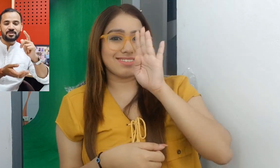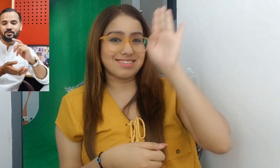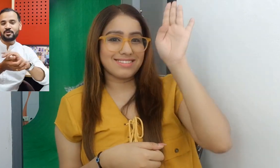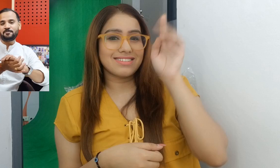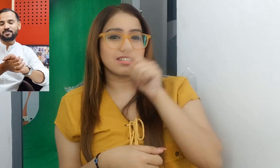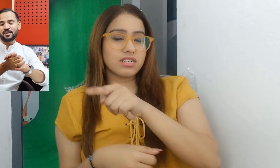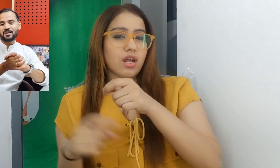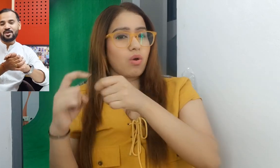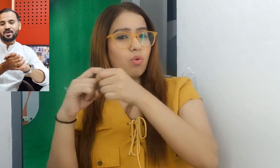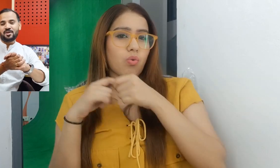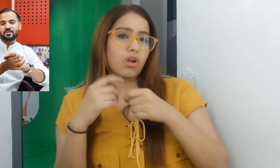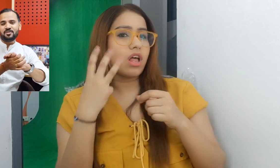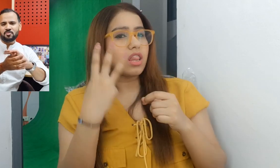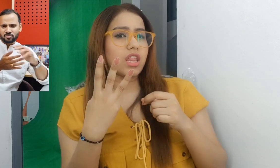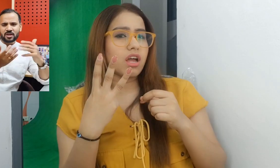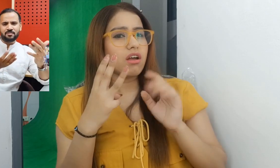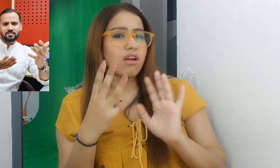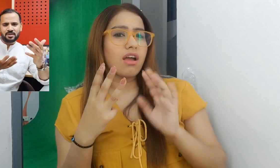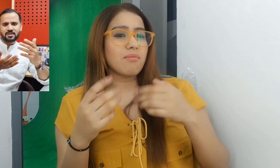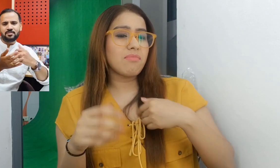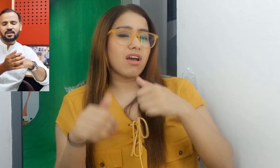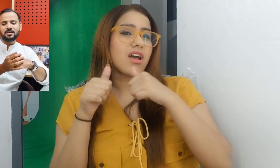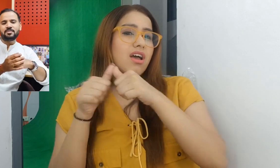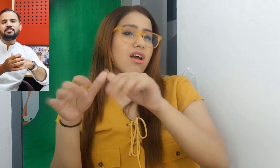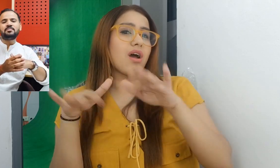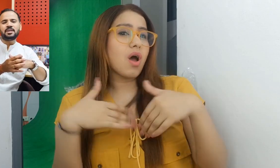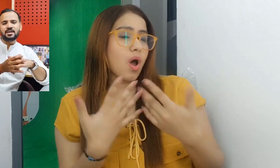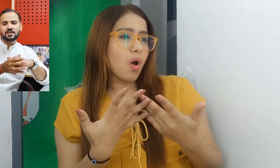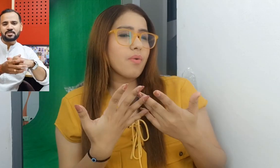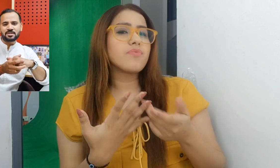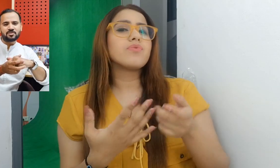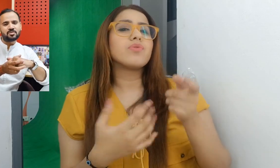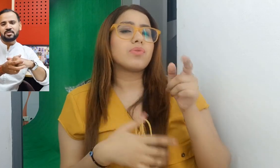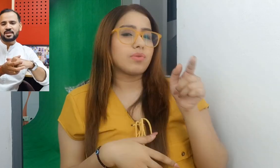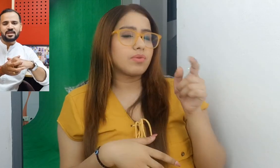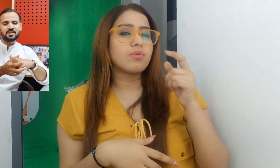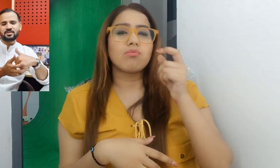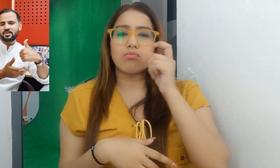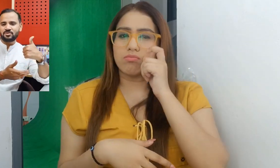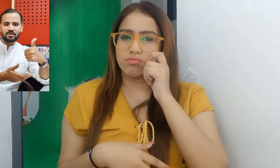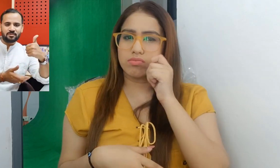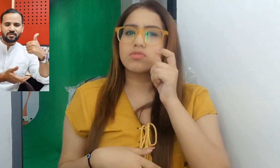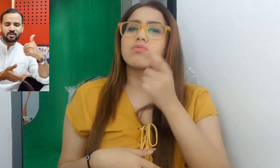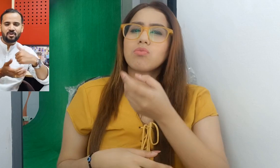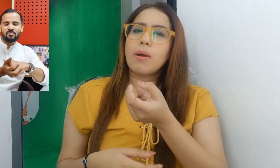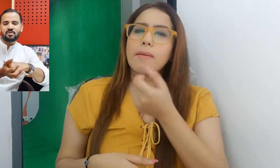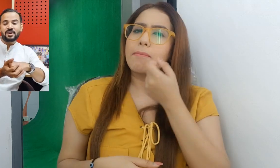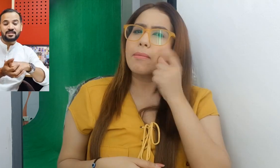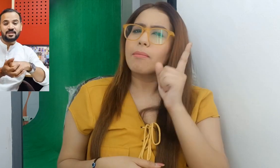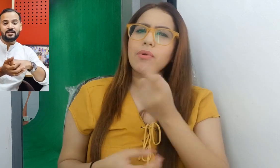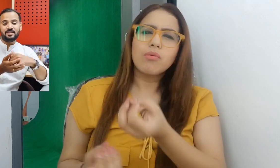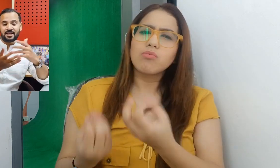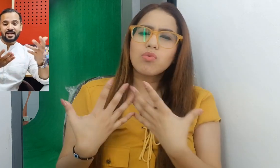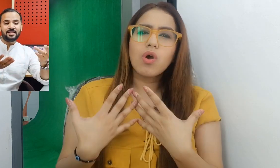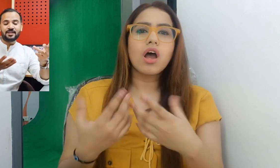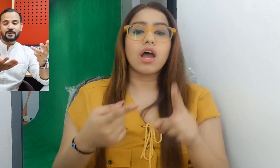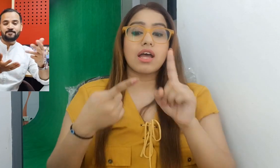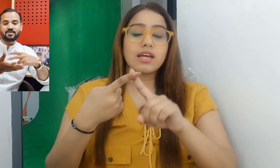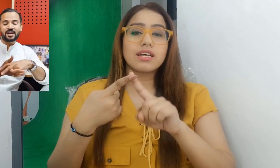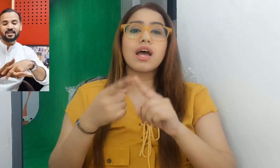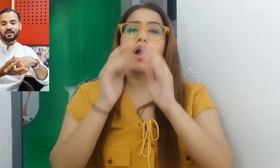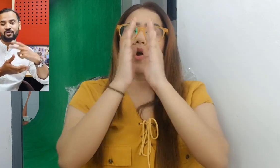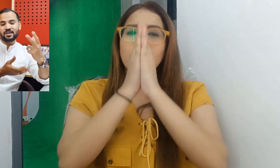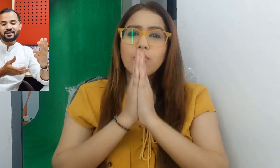है कि मैं जवाब दे दूंगा। तो पूछा पंडित जी के बेटे ने कि बताइए क्या प्रश्न है। तो उन्होंने बता दिया कि ईश्वर जो है वो कैसे दिखाई